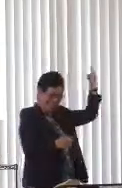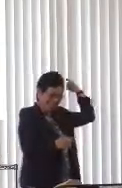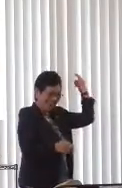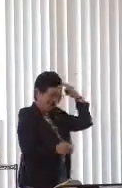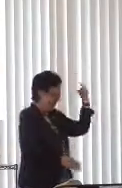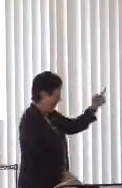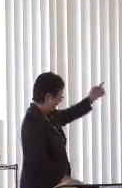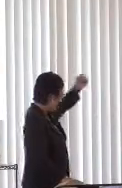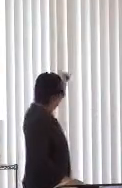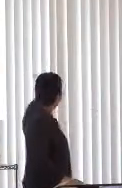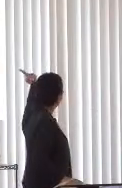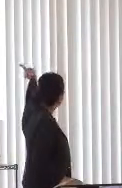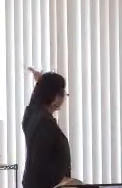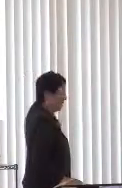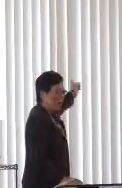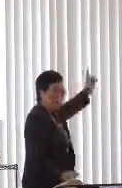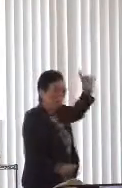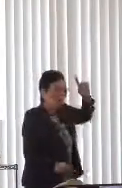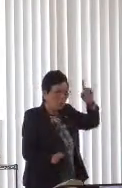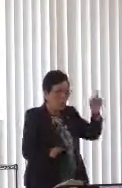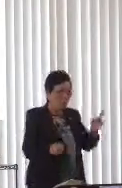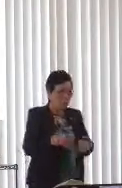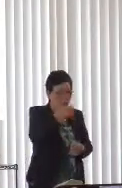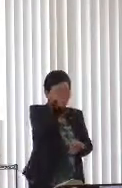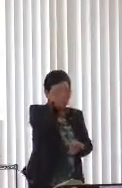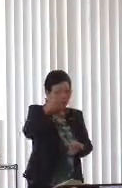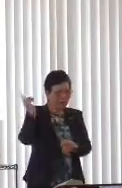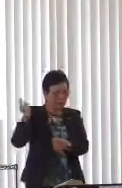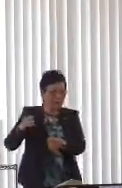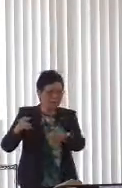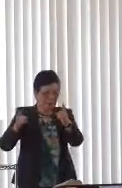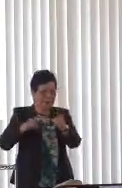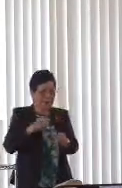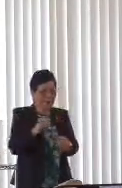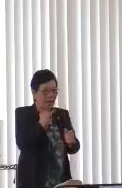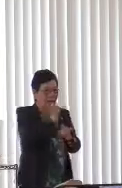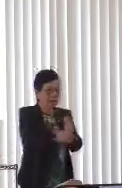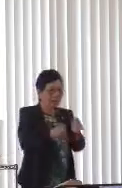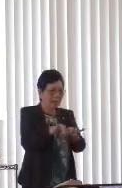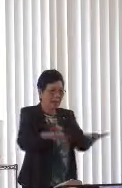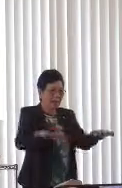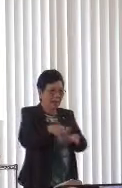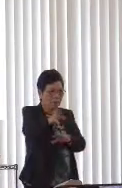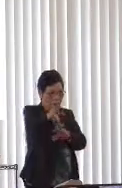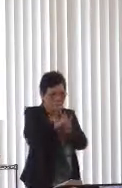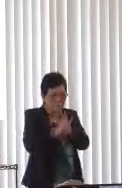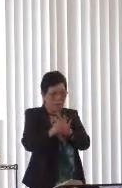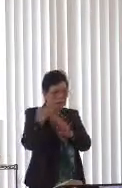もイスラエルで発掘されたイエス様の時代の油壺です。